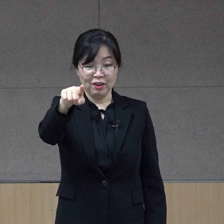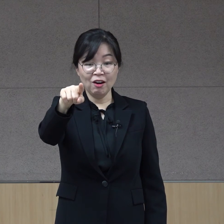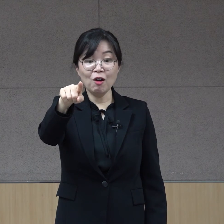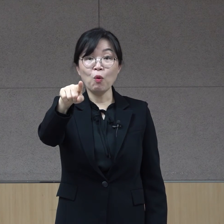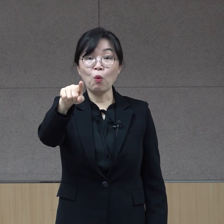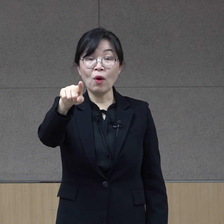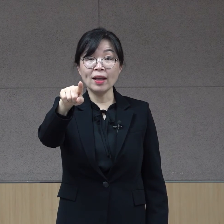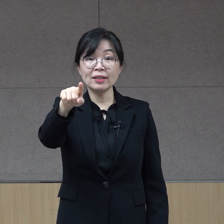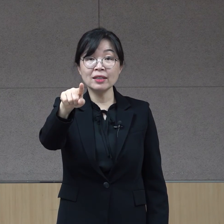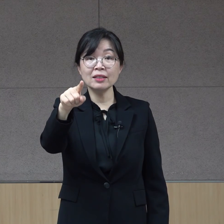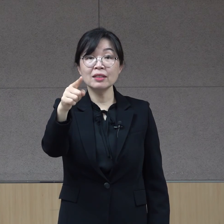우와고요. 우에는